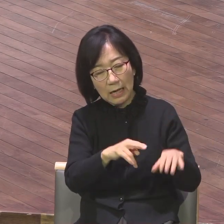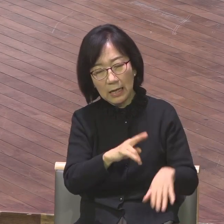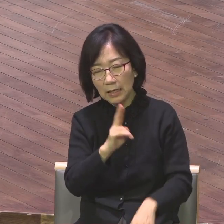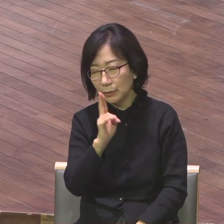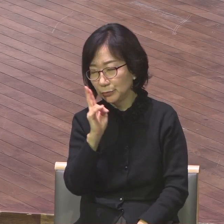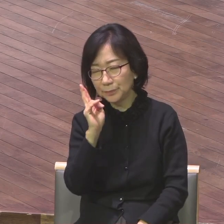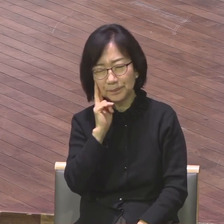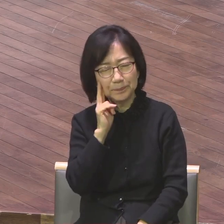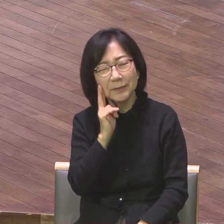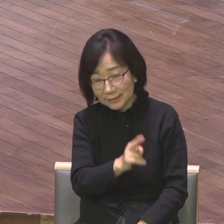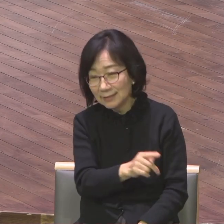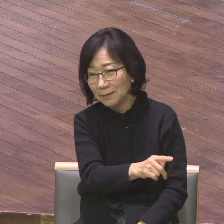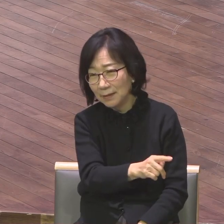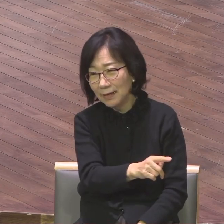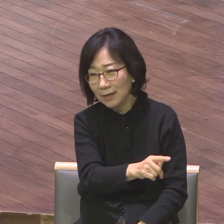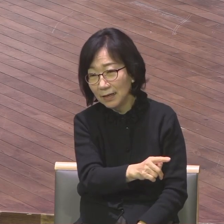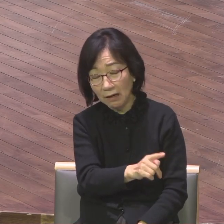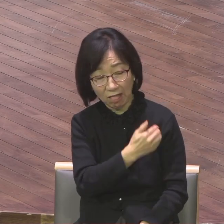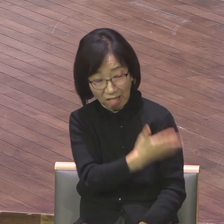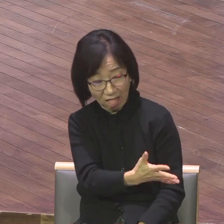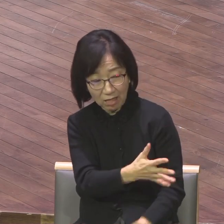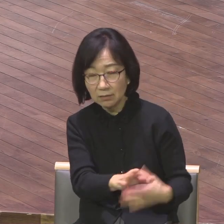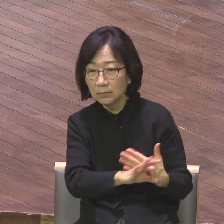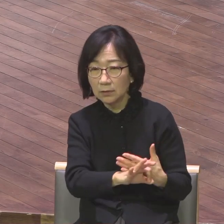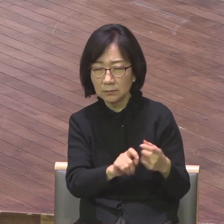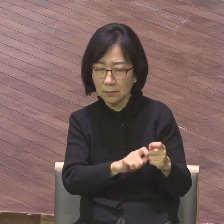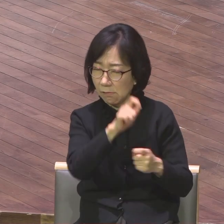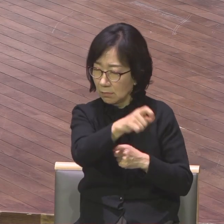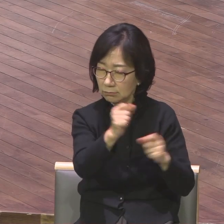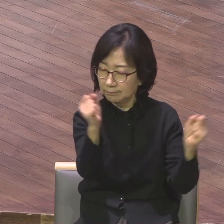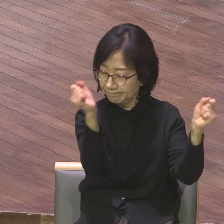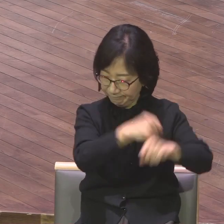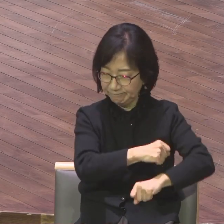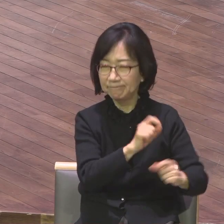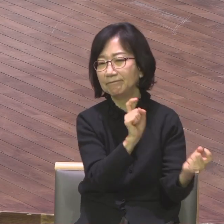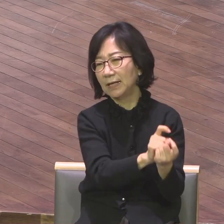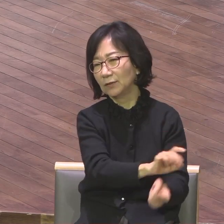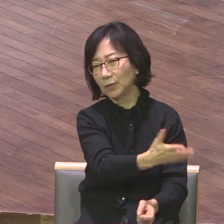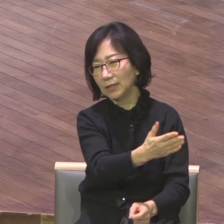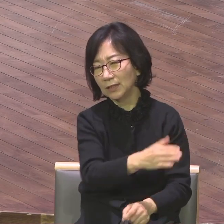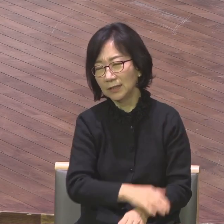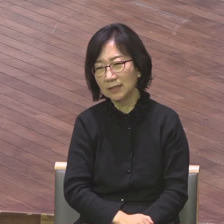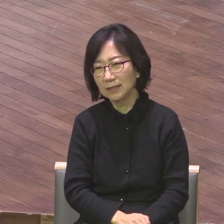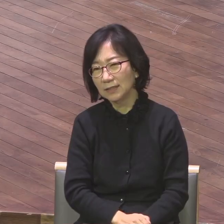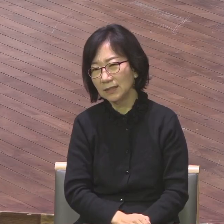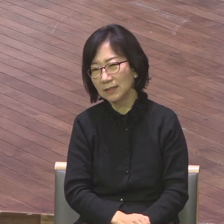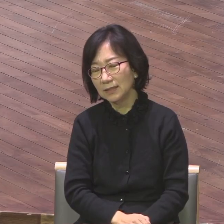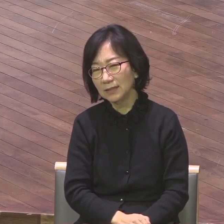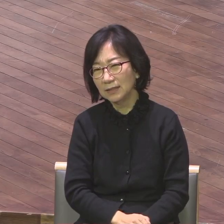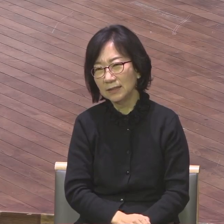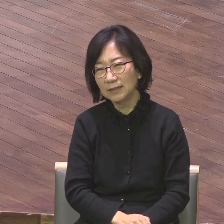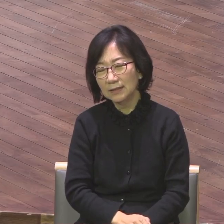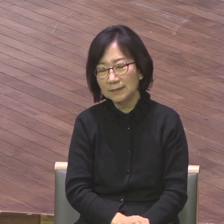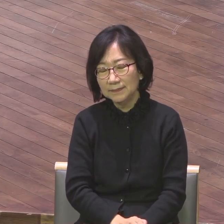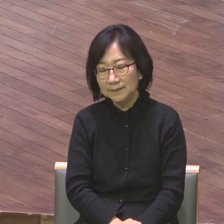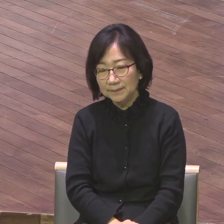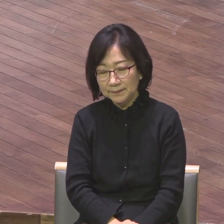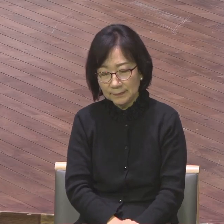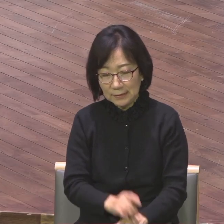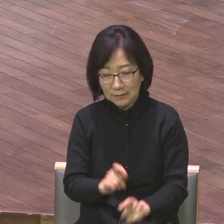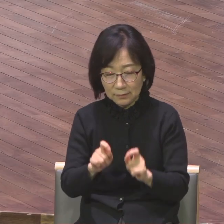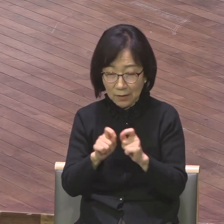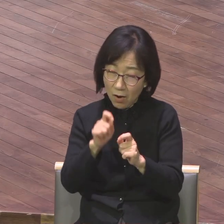그대로 놔두면 그냥 영원한 멸망이요. 영원한 멸망. 100년, 1000년이 아니라 영원한 멸망. 영원한